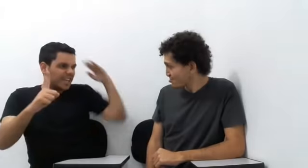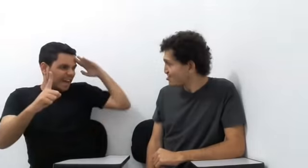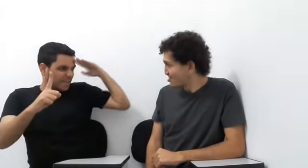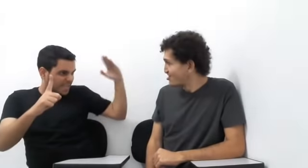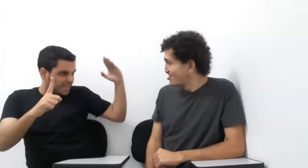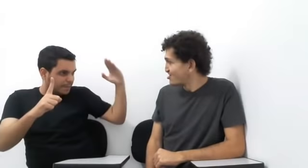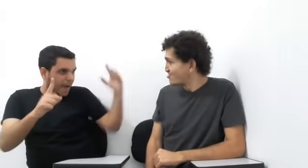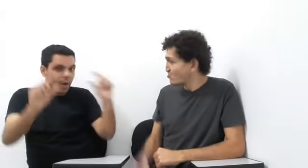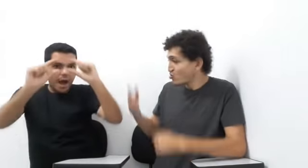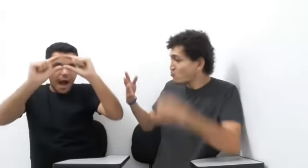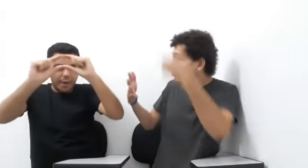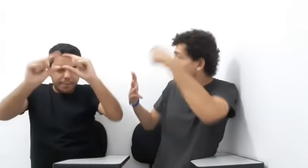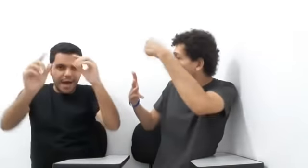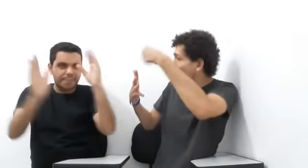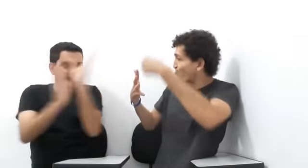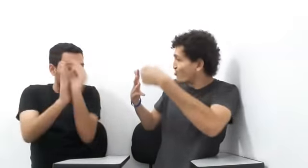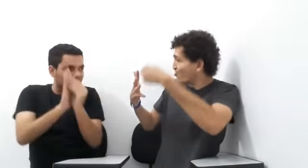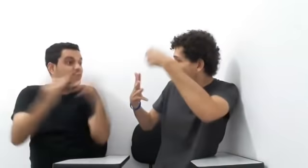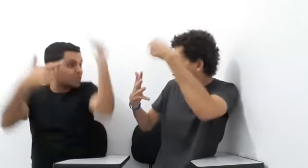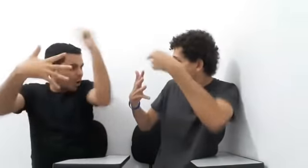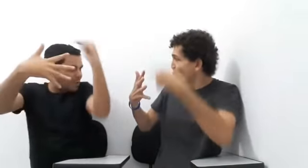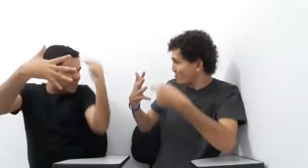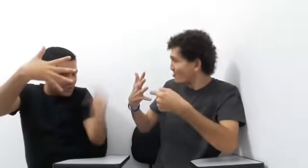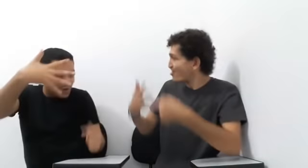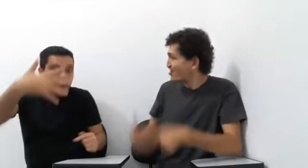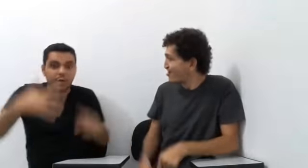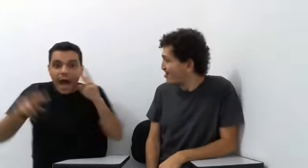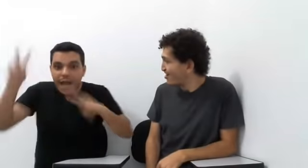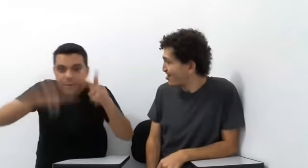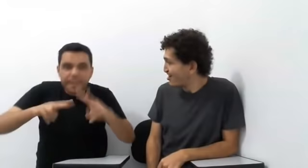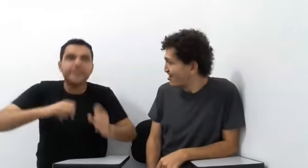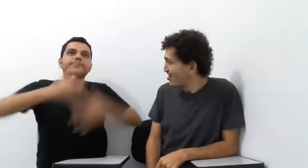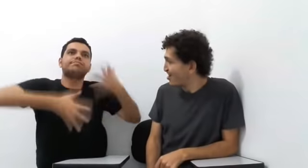a principal, aí pá, os tópicos, aí eu vejo assim,